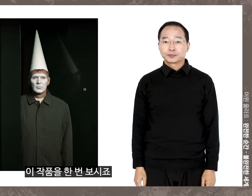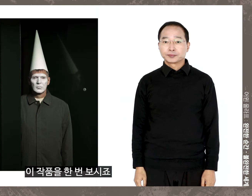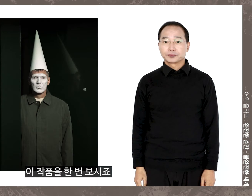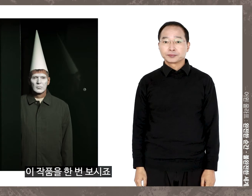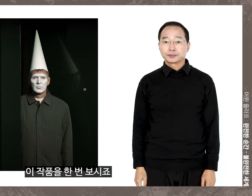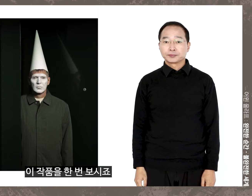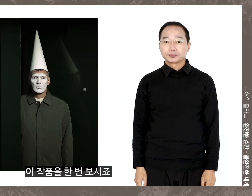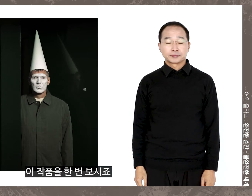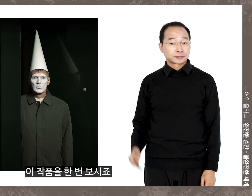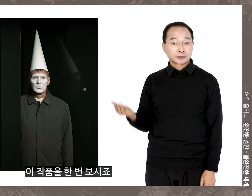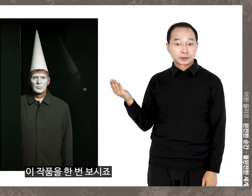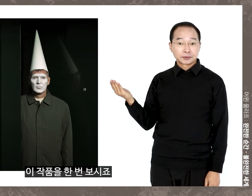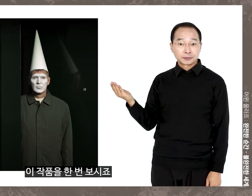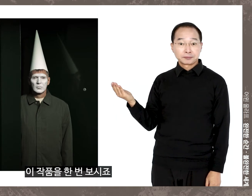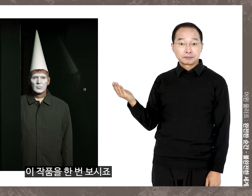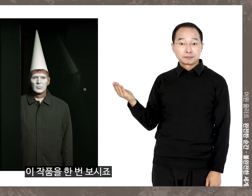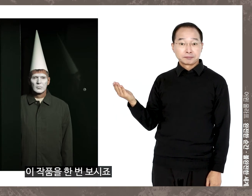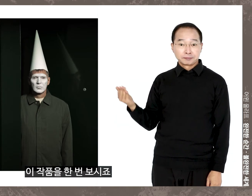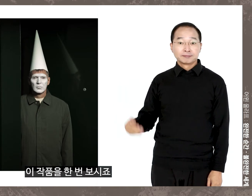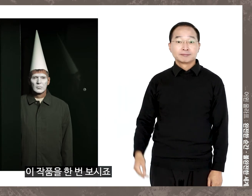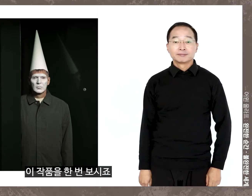이 작품을 한번 보시죠.